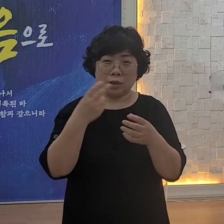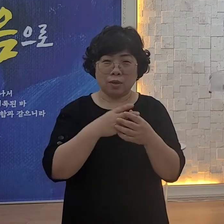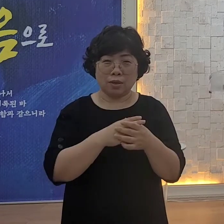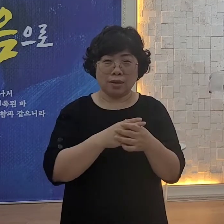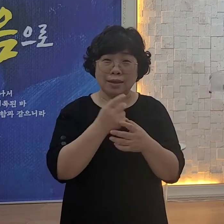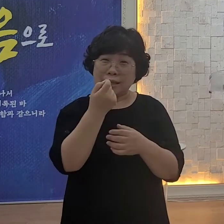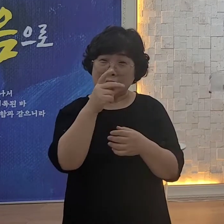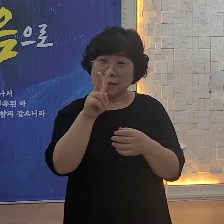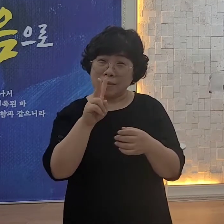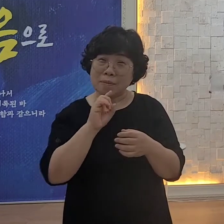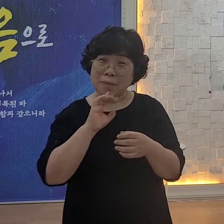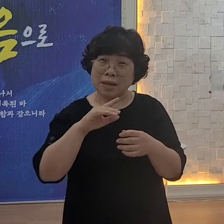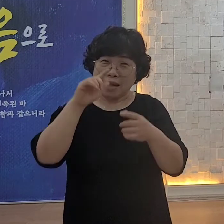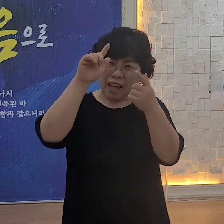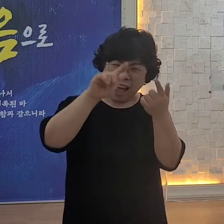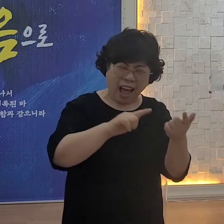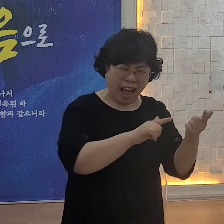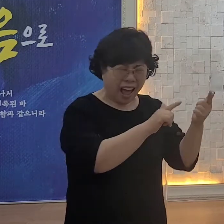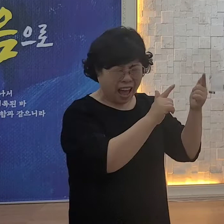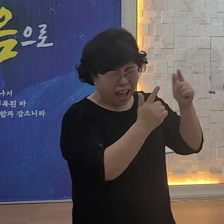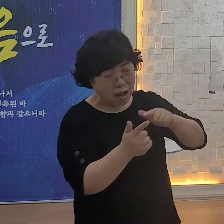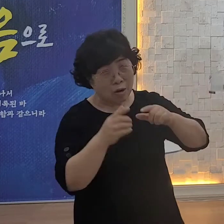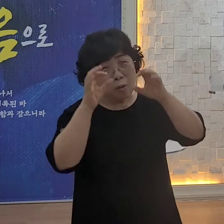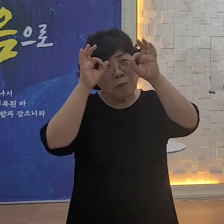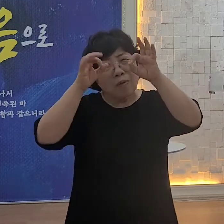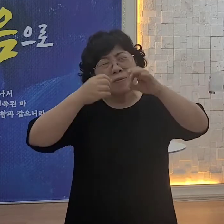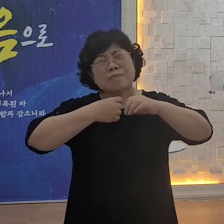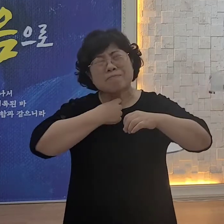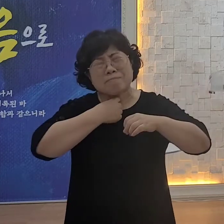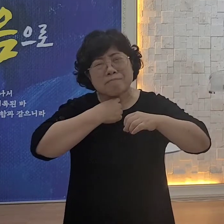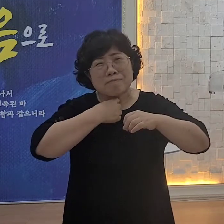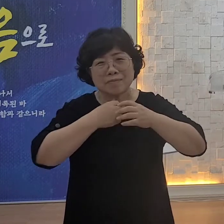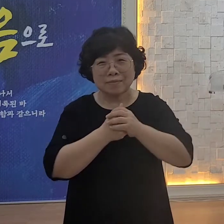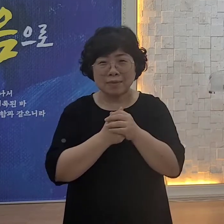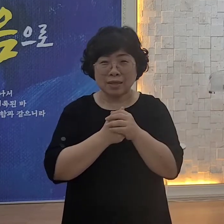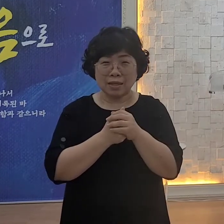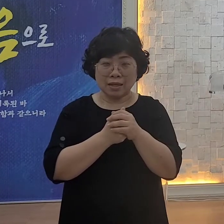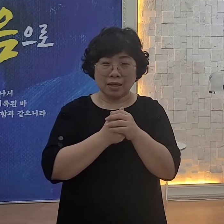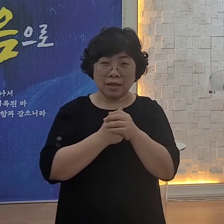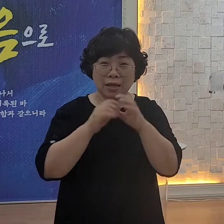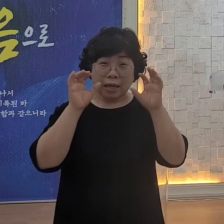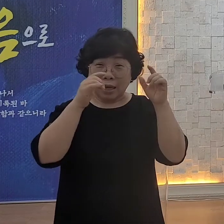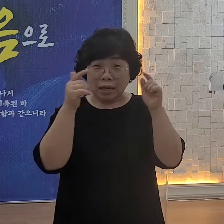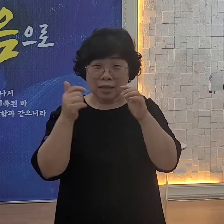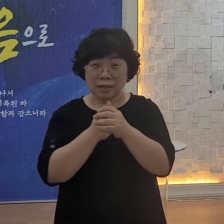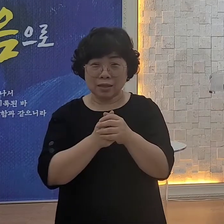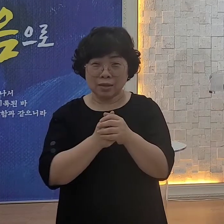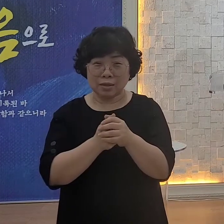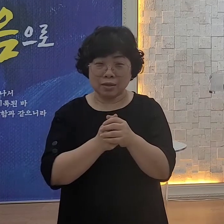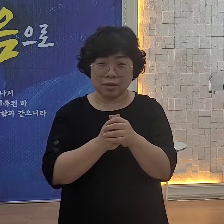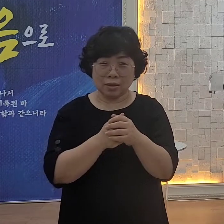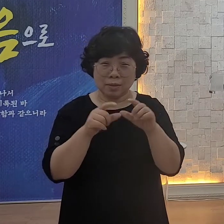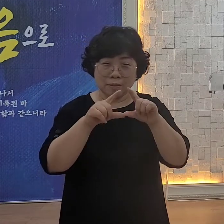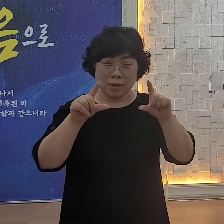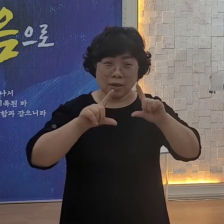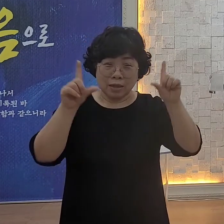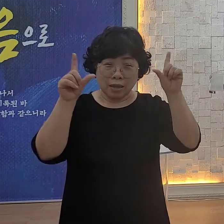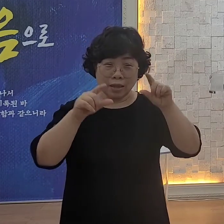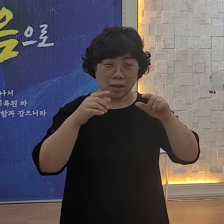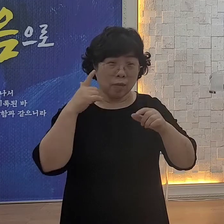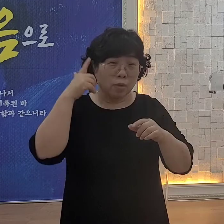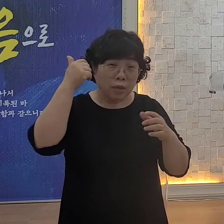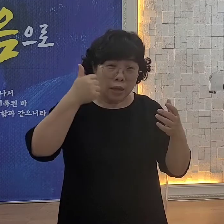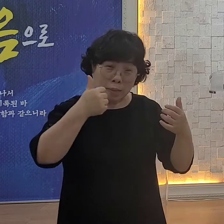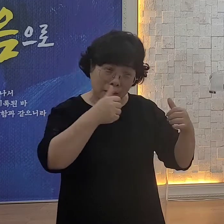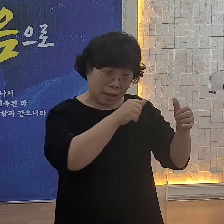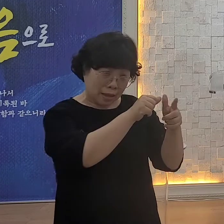재밌죠? 저희 아이들도요, 우리는 평일날 TV를 안 봅니다. 그래서 게임도 주일 예배